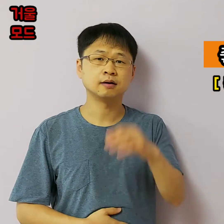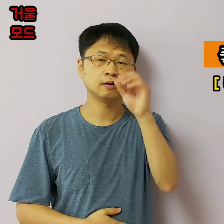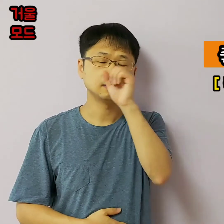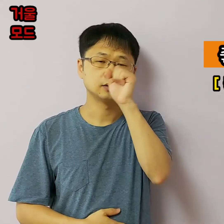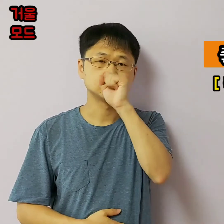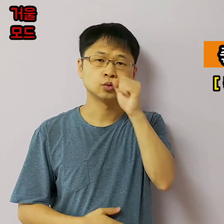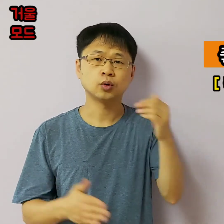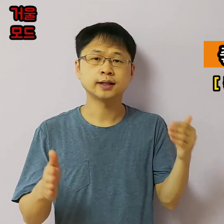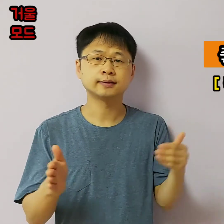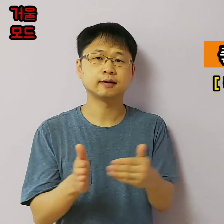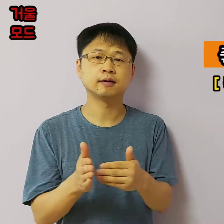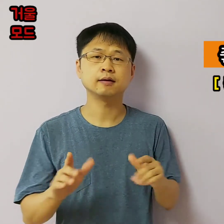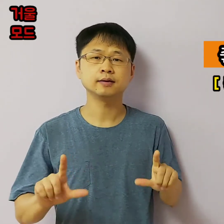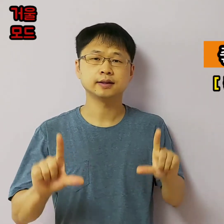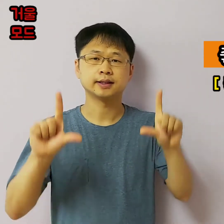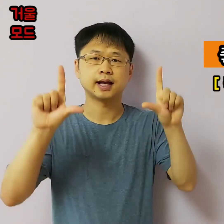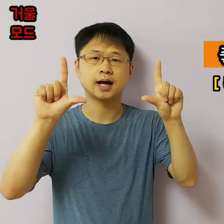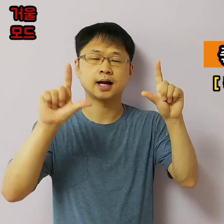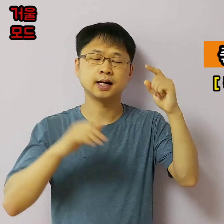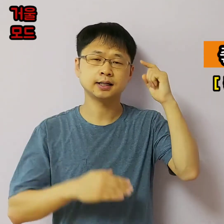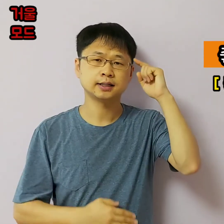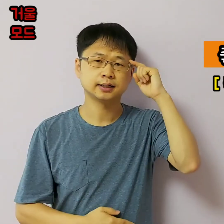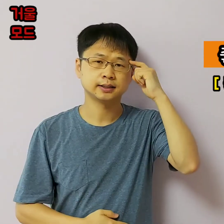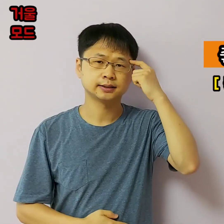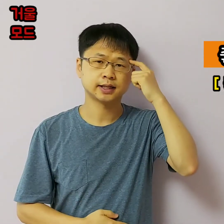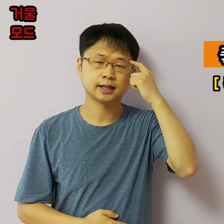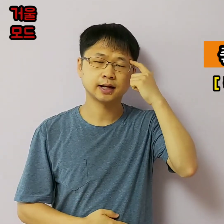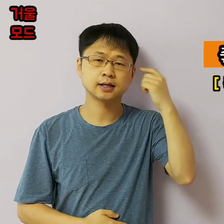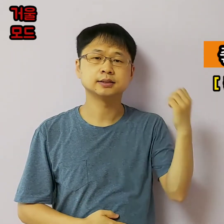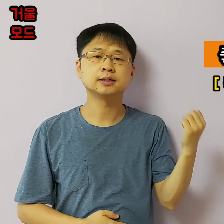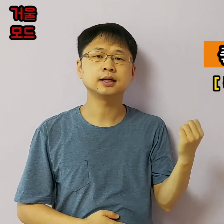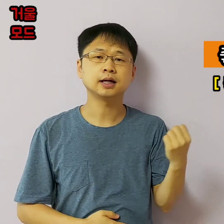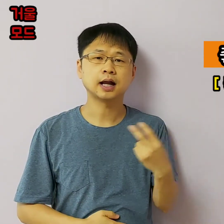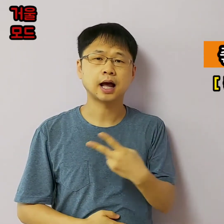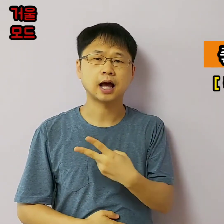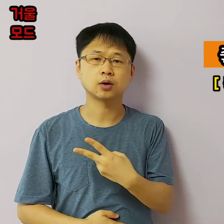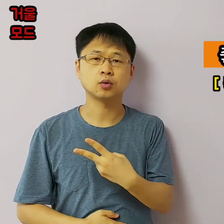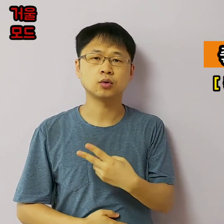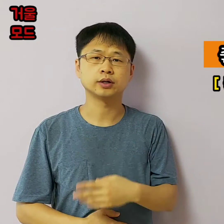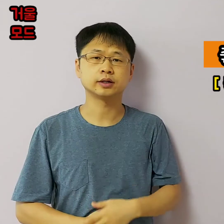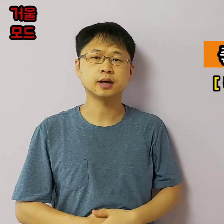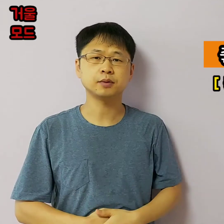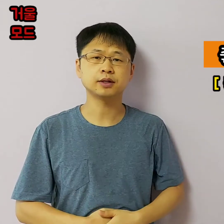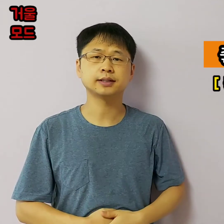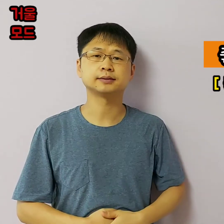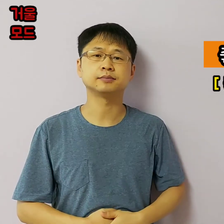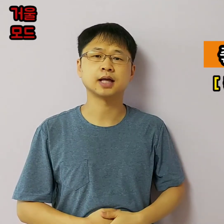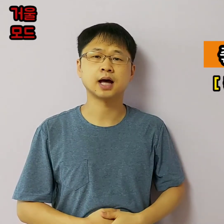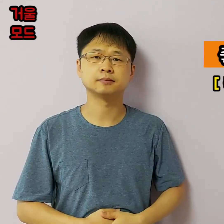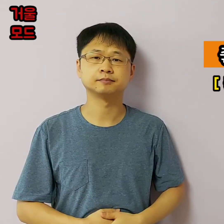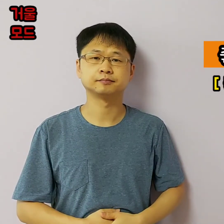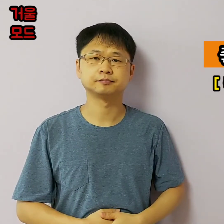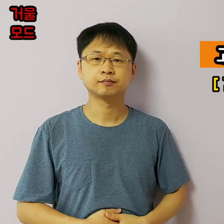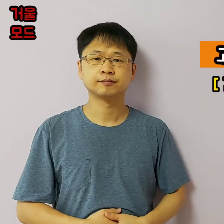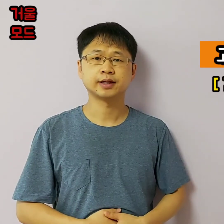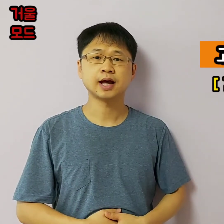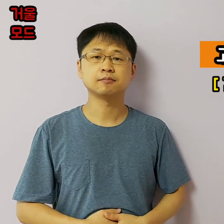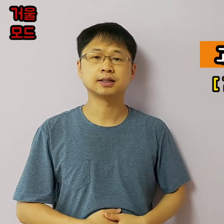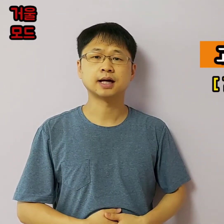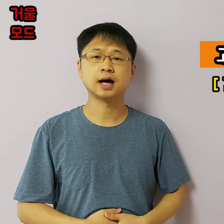그래서 좋았던 날 생각을 하고 이렇게 표현하였습니다. 네, 다음